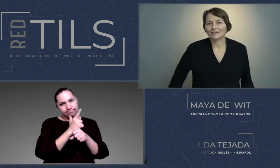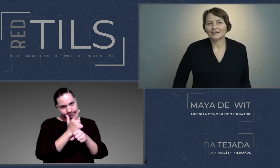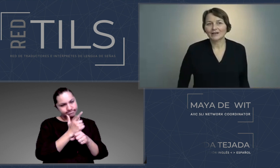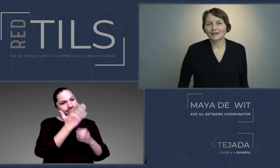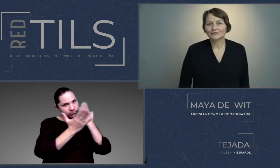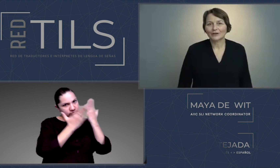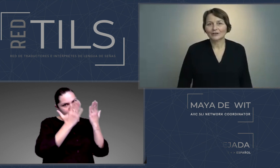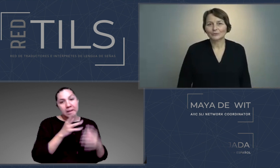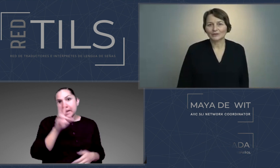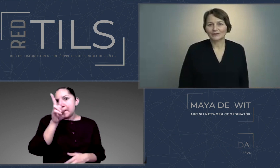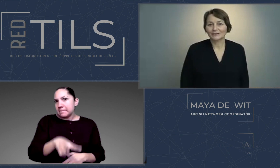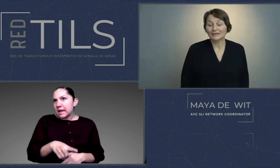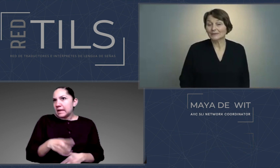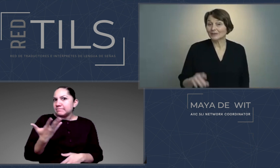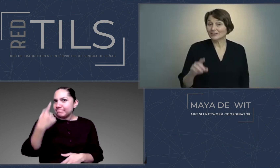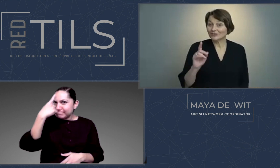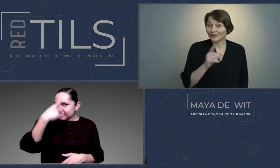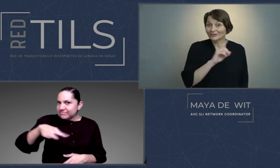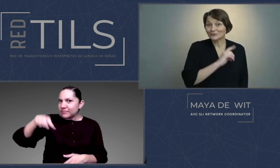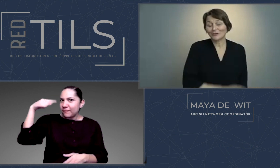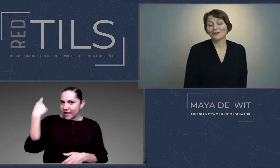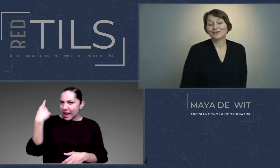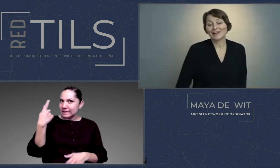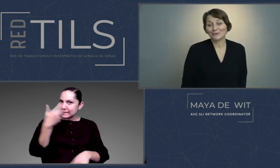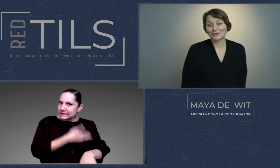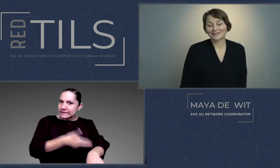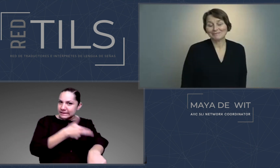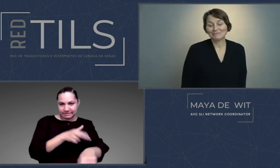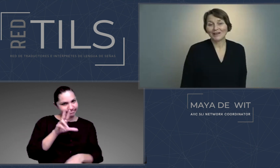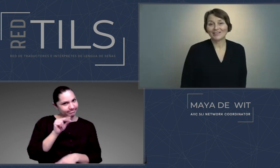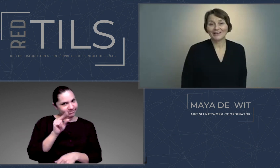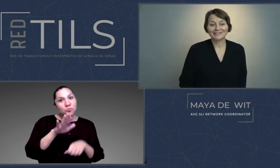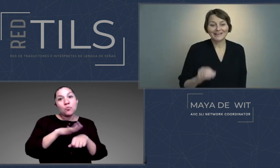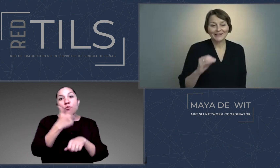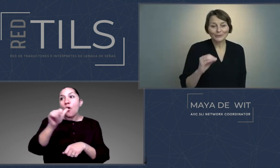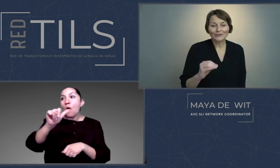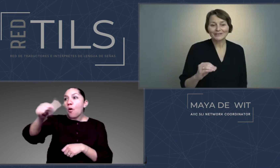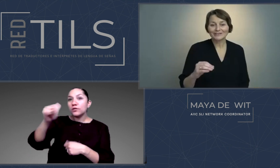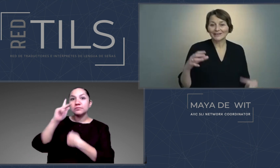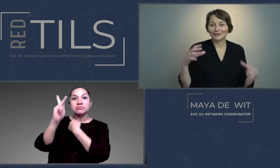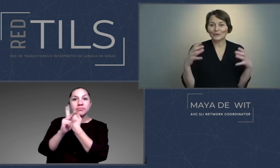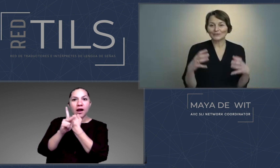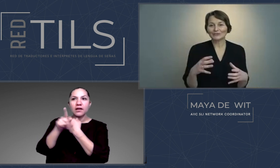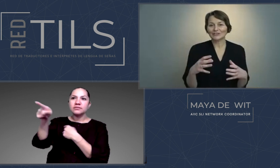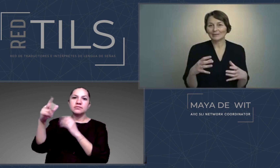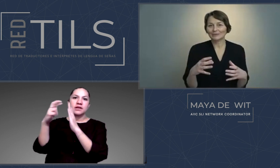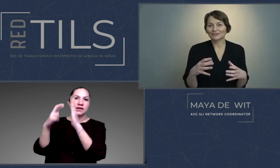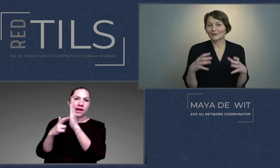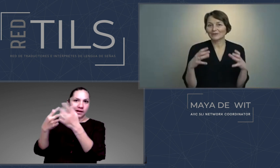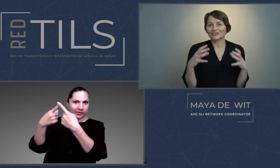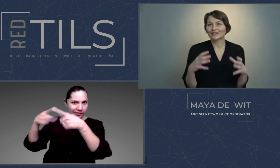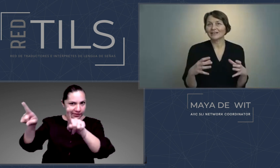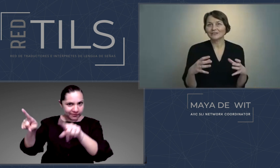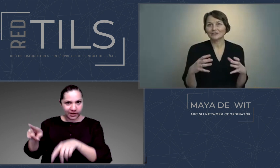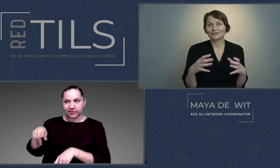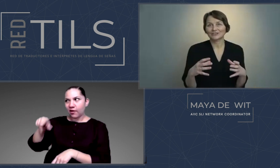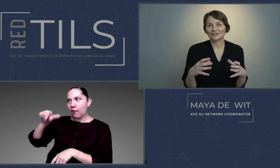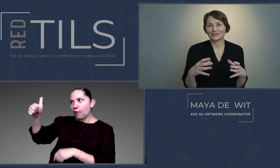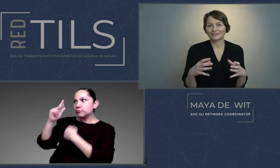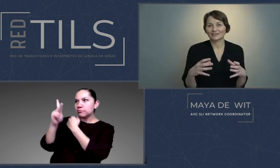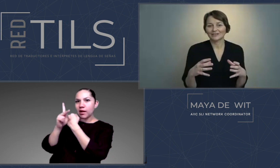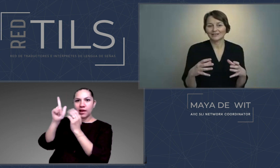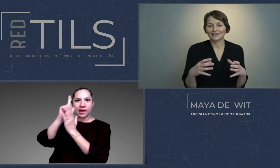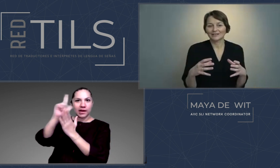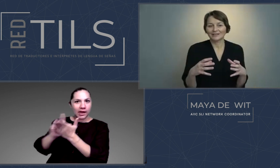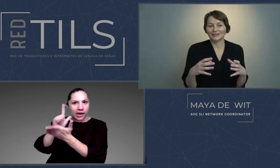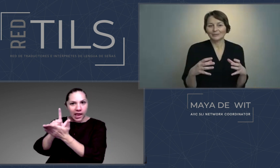mismas reglas. Entonces hay que trabajar muchísimo y hay que hacer mucho cabildeo, pero hay que empezar con las redes